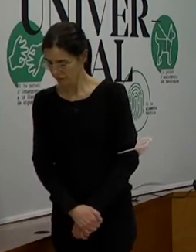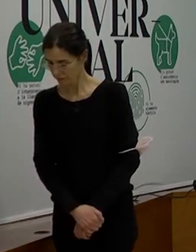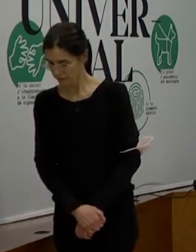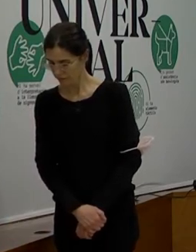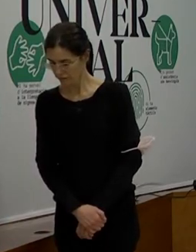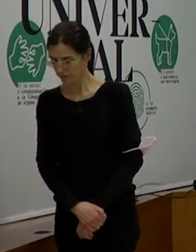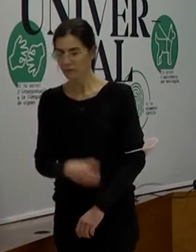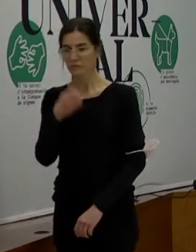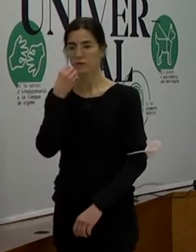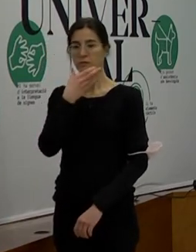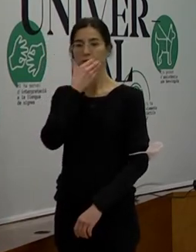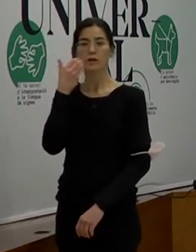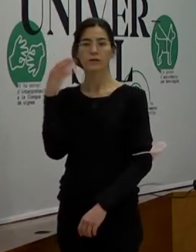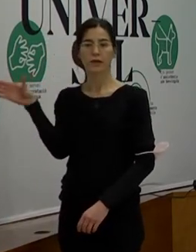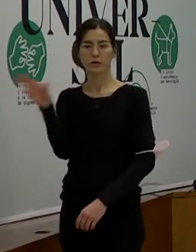Bona tarda a tothom.